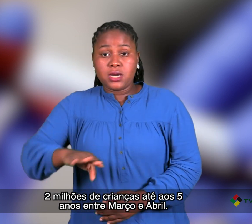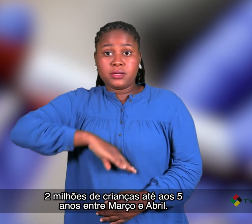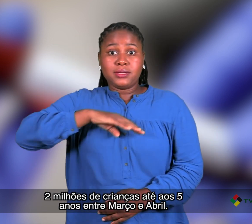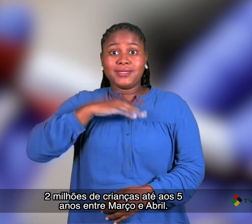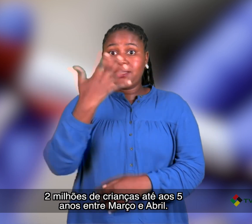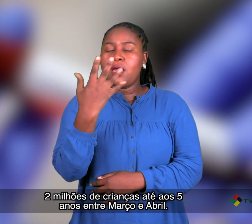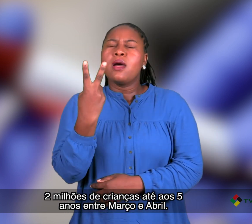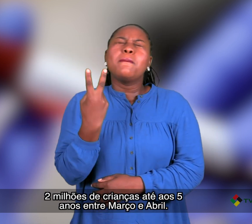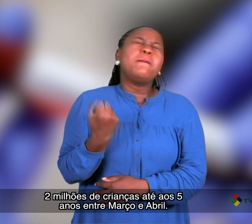entre março e abril.